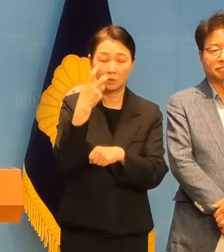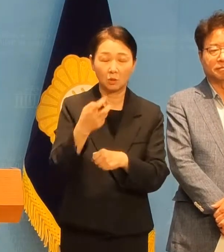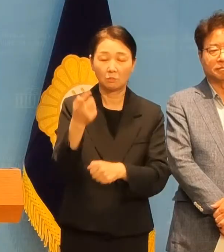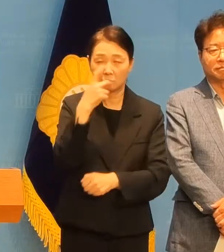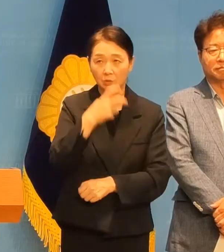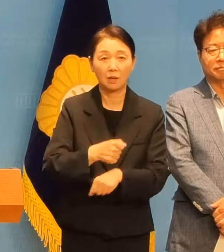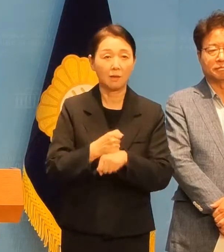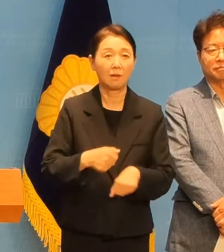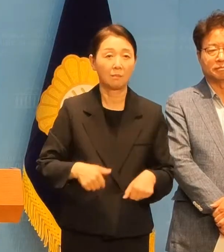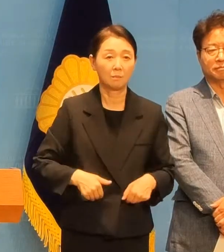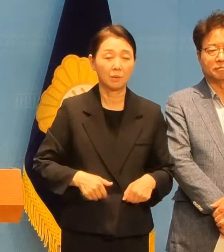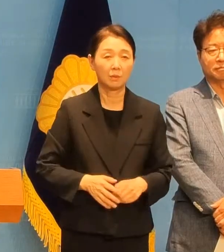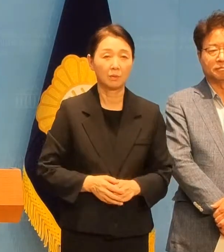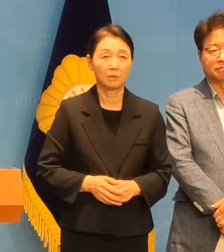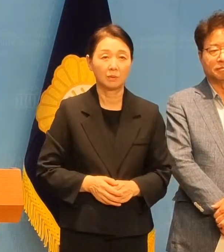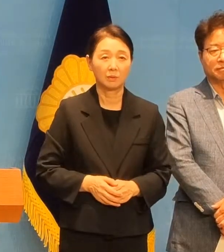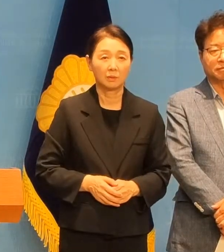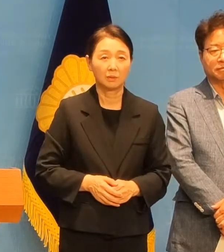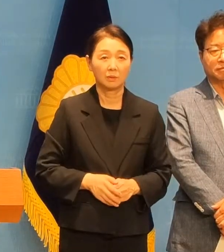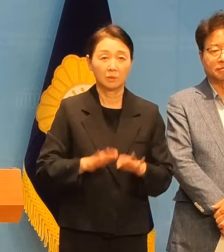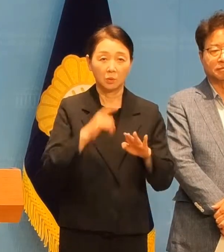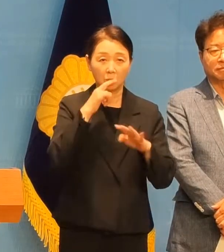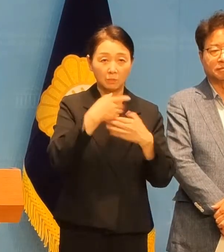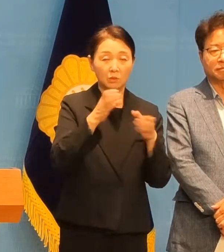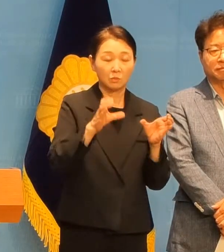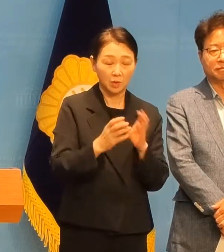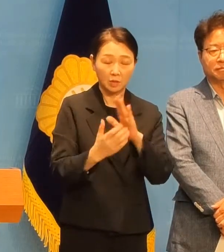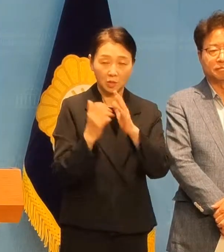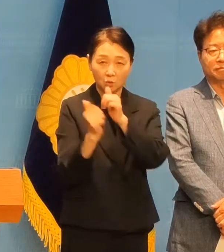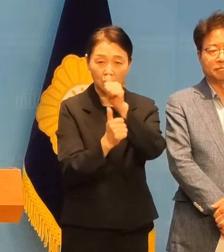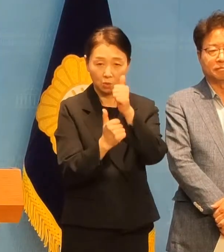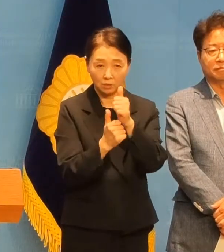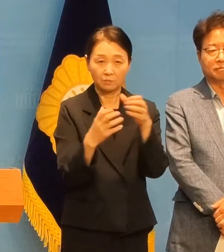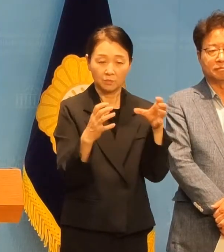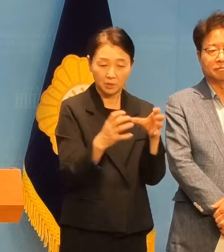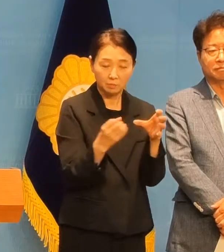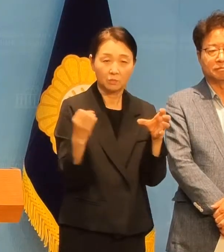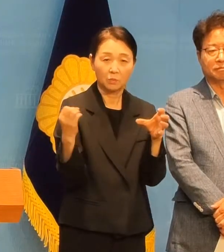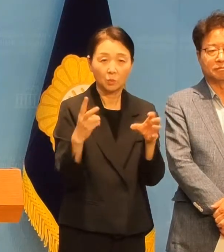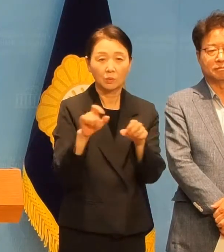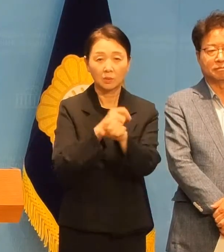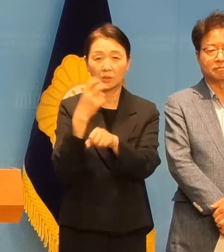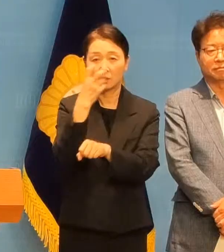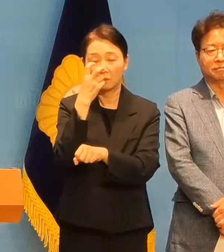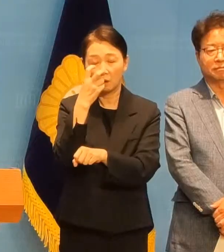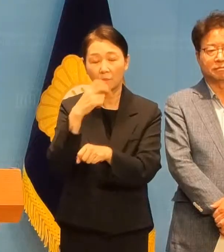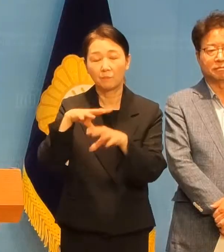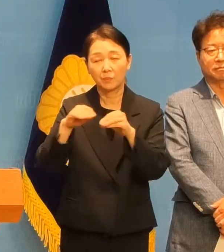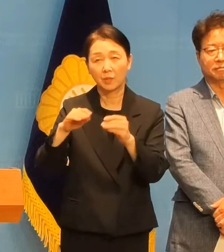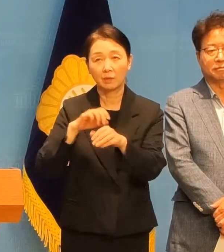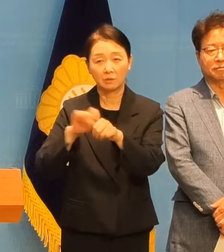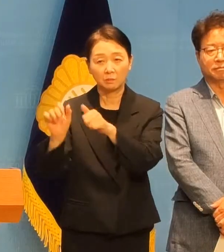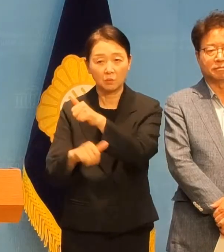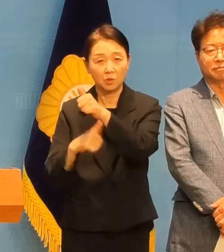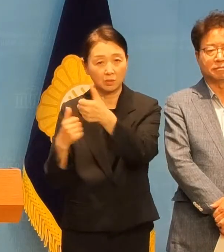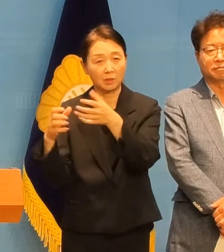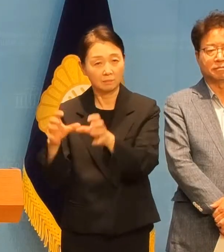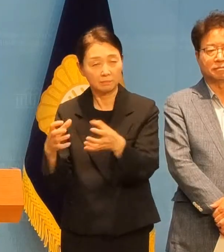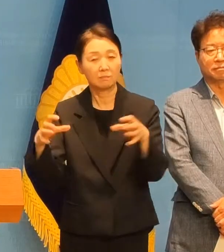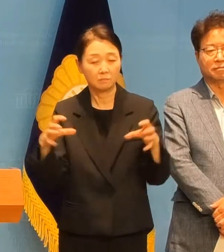받아야 합니다. 그래서 오늘 저희 민주당 최고위원들과 특검 대응특위